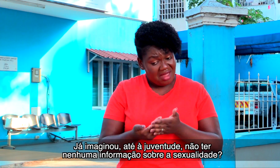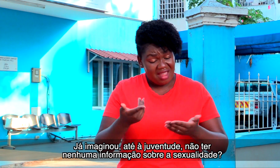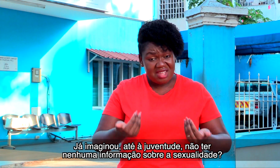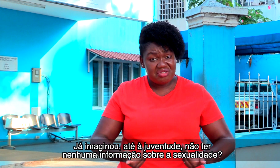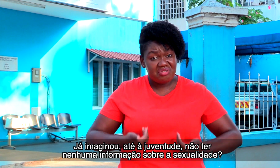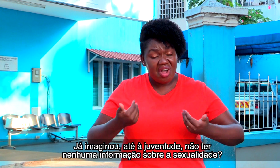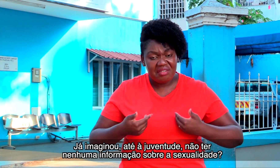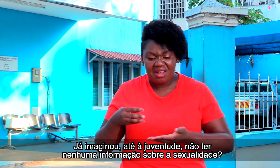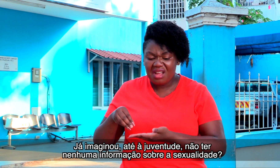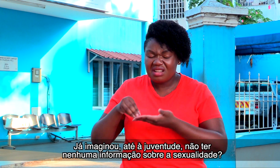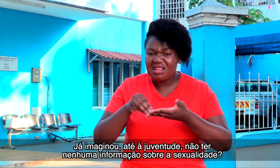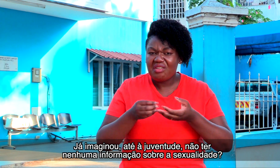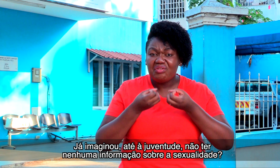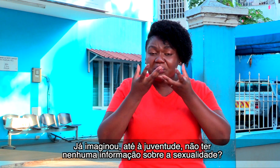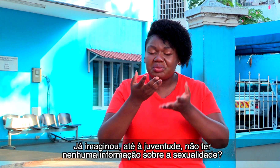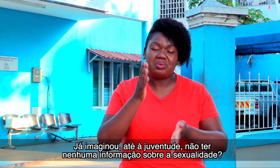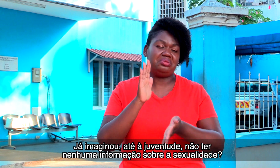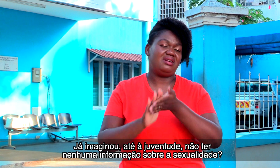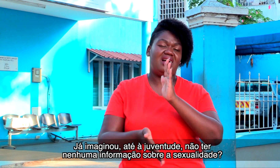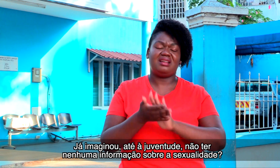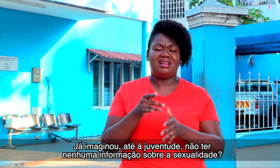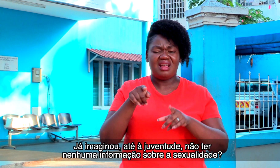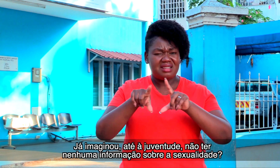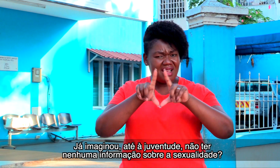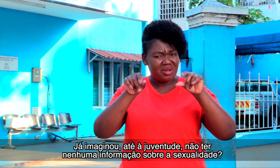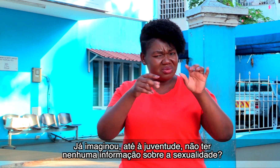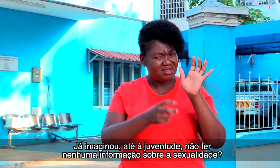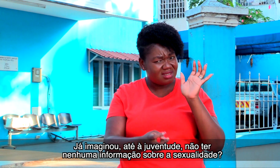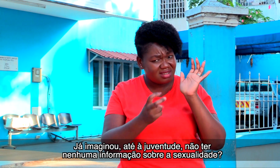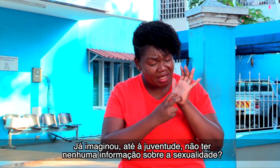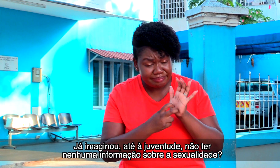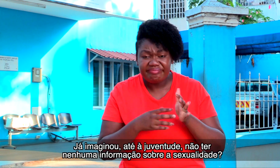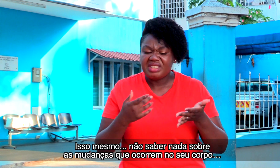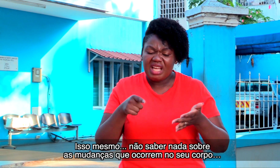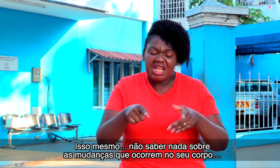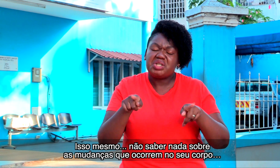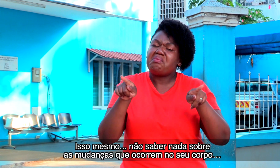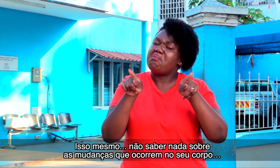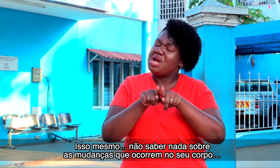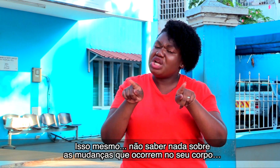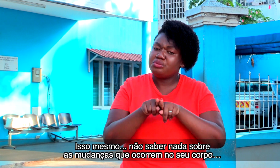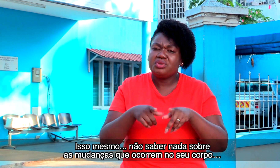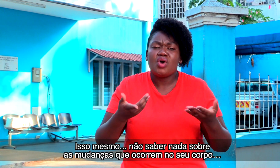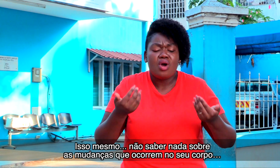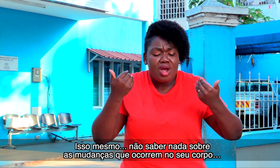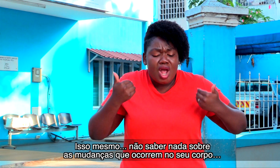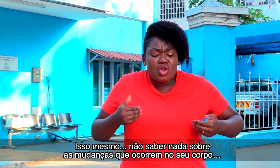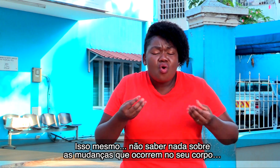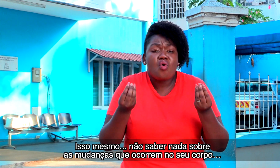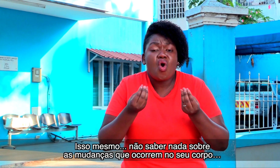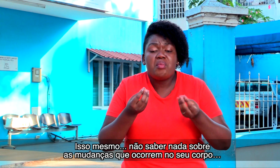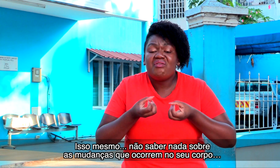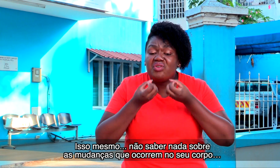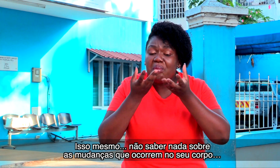Já imaginou? Até a juventude não ter nenhuma informação sobre a sexualidade? Isso mesmo. Não